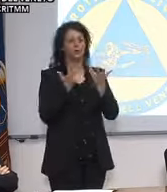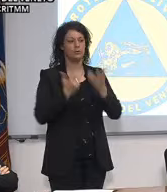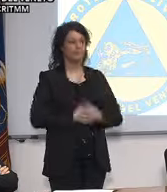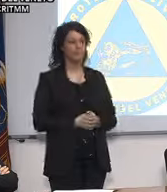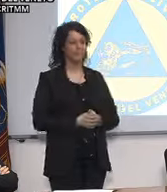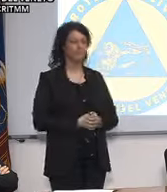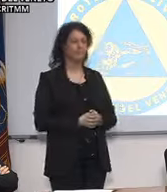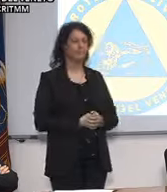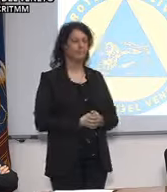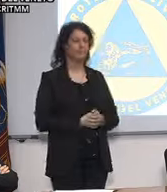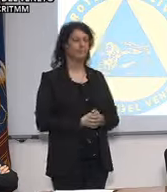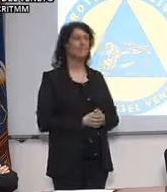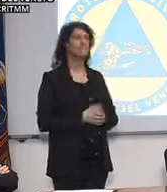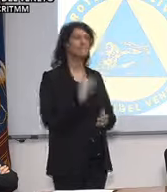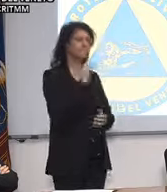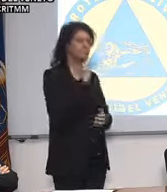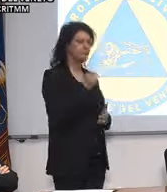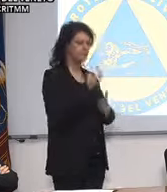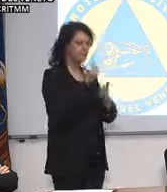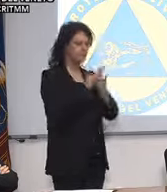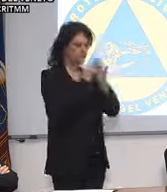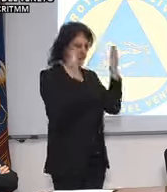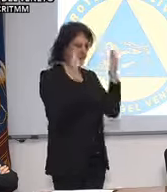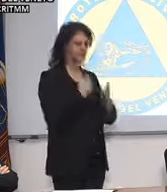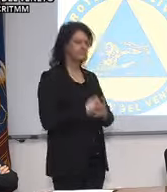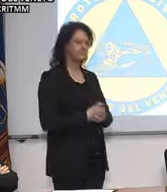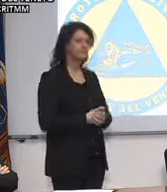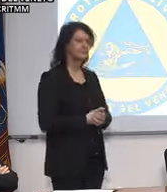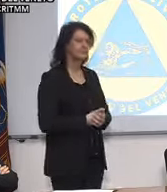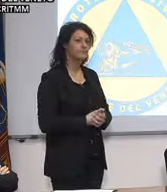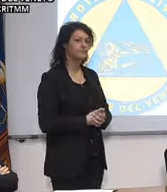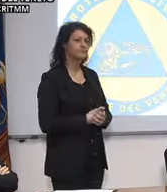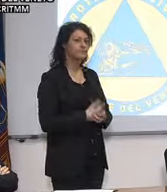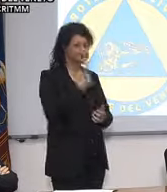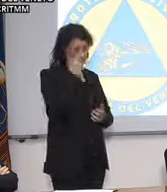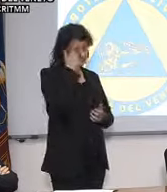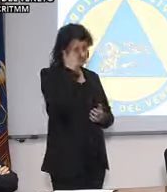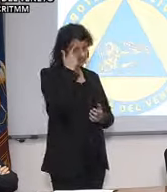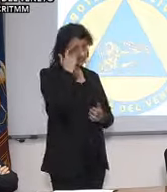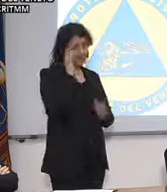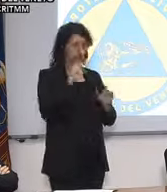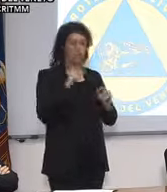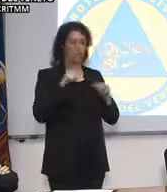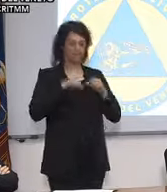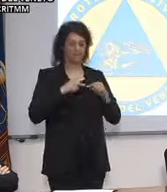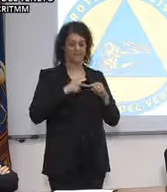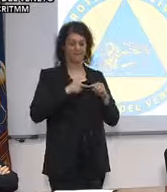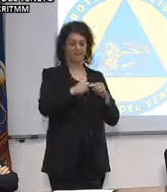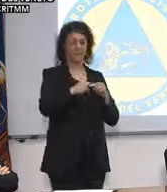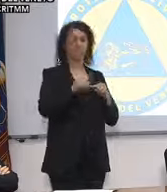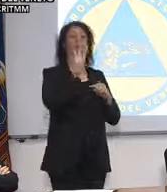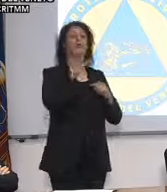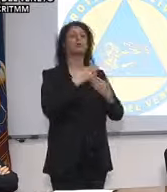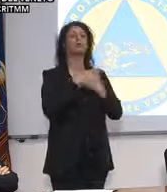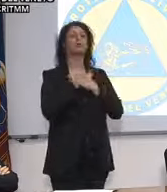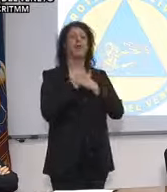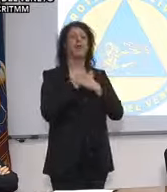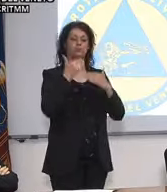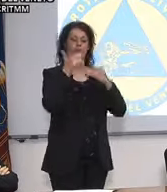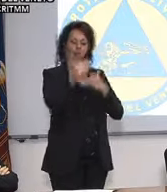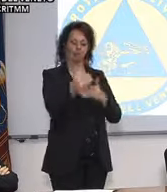Telenuovo. Buongiorno, sempre a Natale di Telenuovo. Giusto per essere chiari, da qui al 4 maggio c'è qualcos'altro che lei